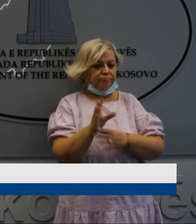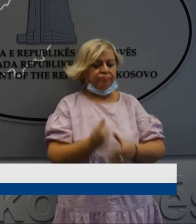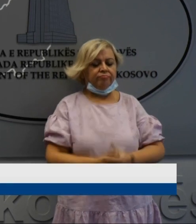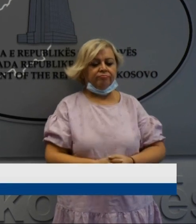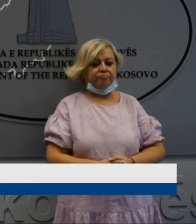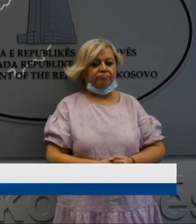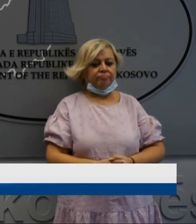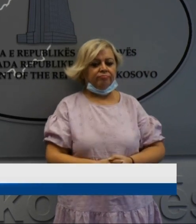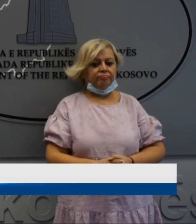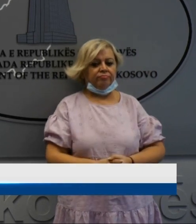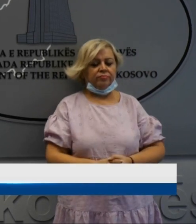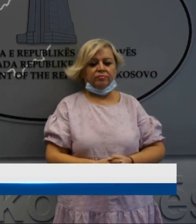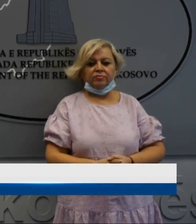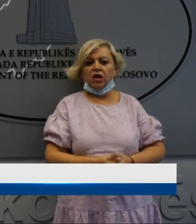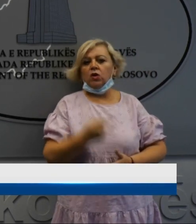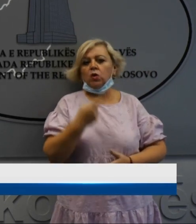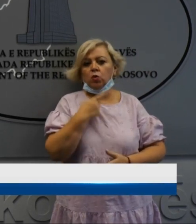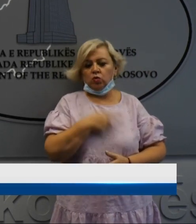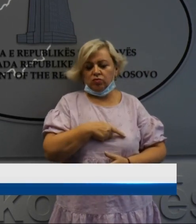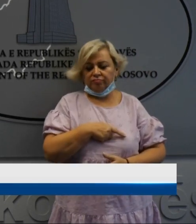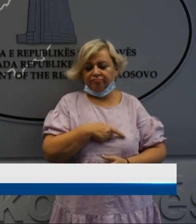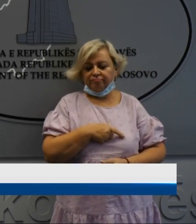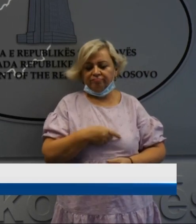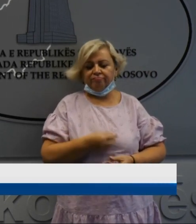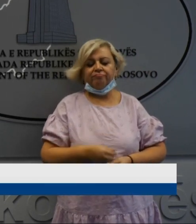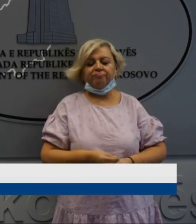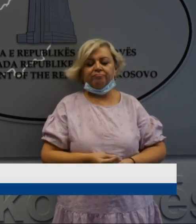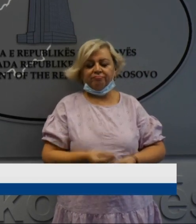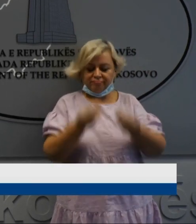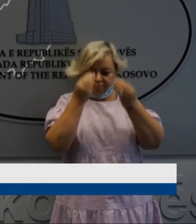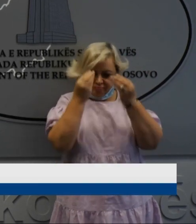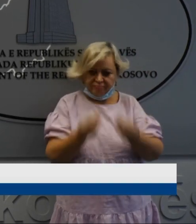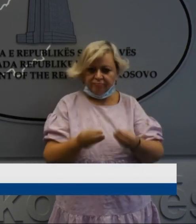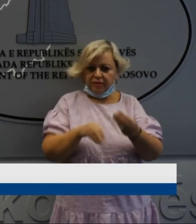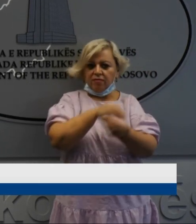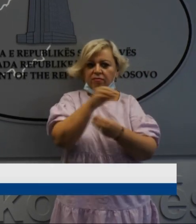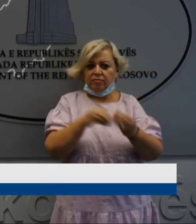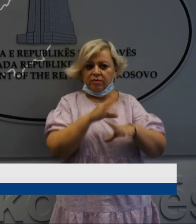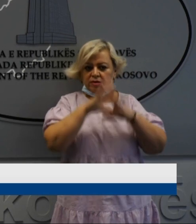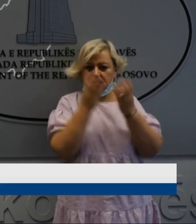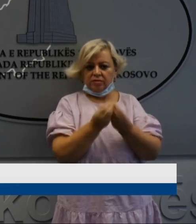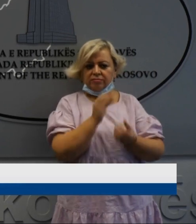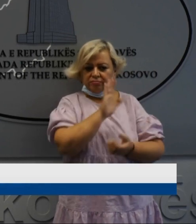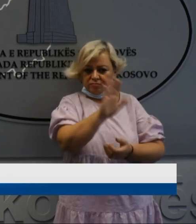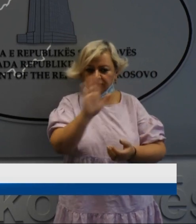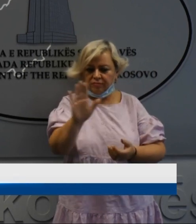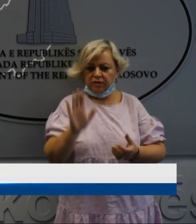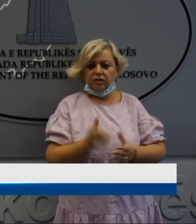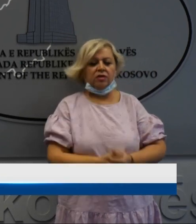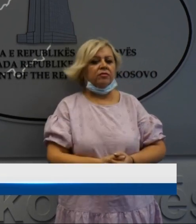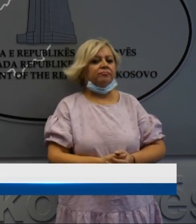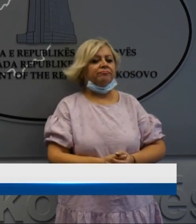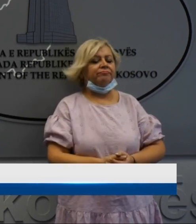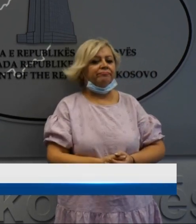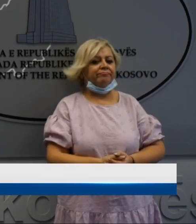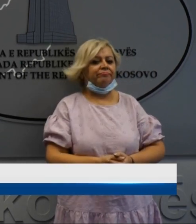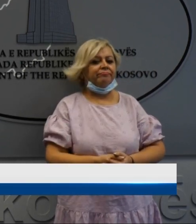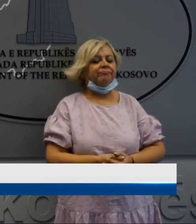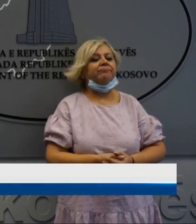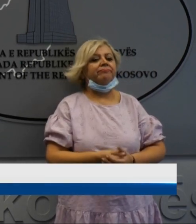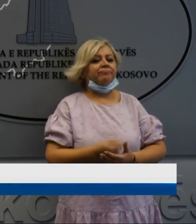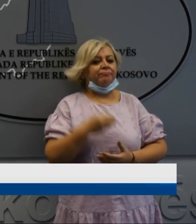COVID-19. Ngushëllimet më të sinqerta të gjithë familjarëve dhe miqve të tyre dhe ndajmë dhimbjen